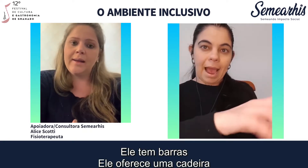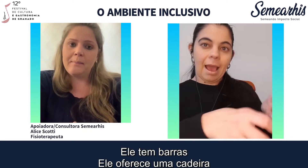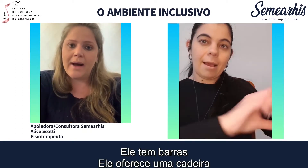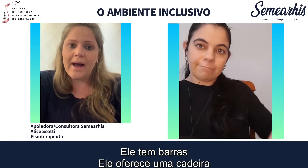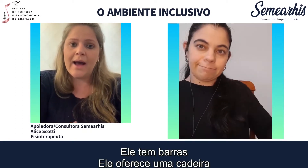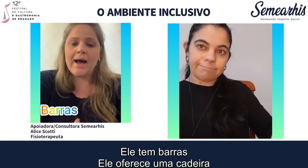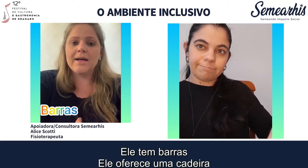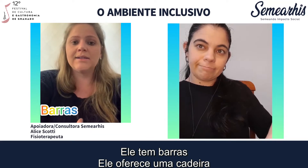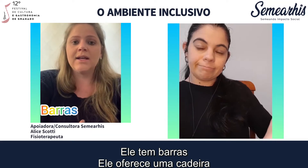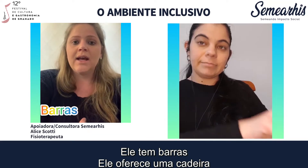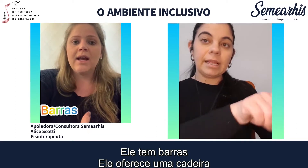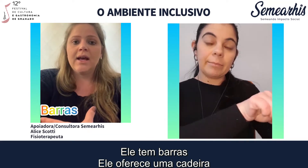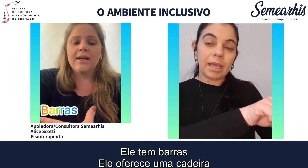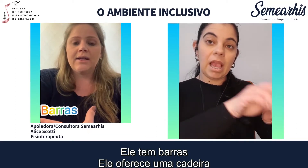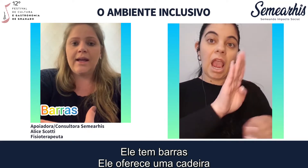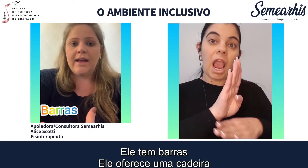ele tem barras,